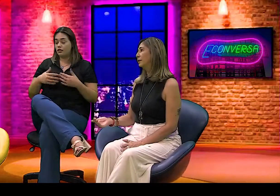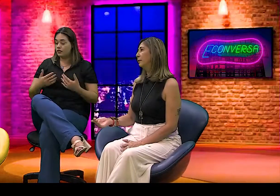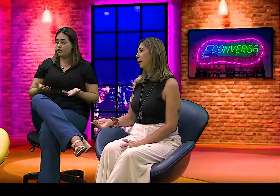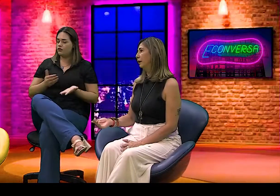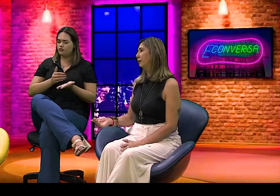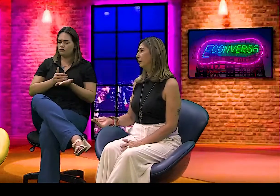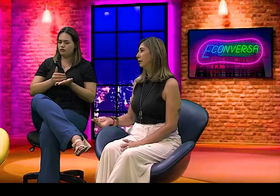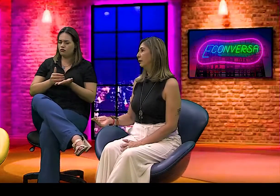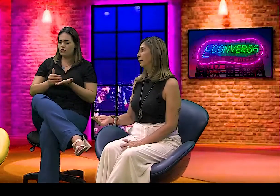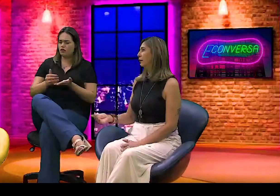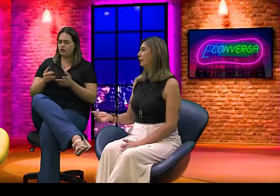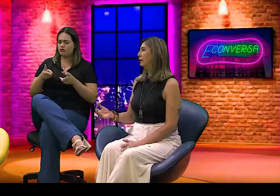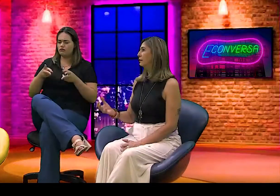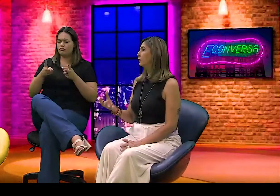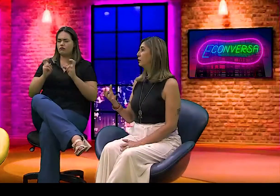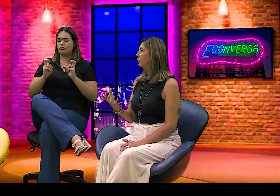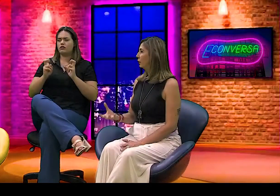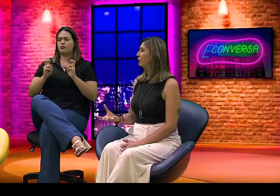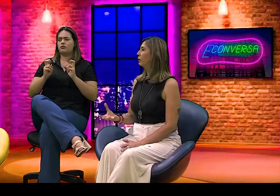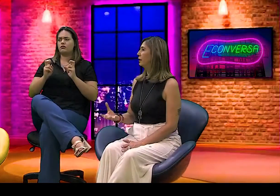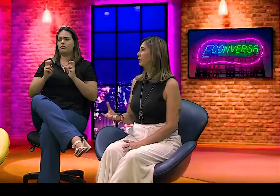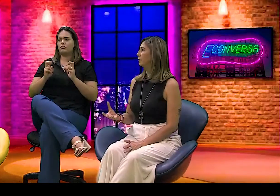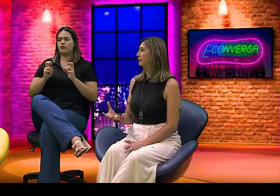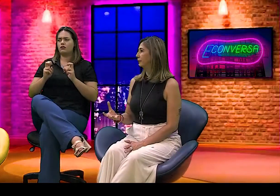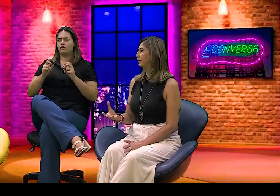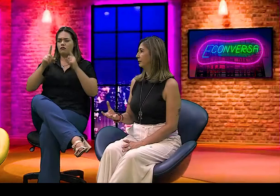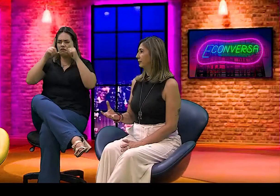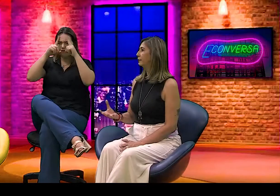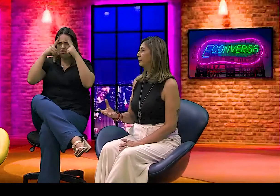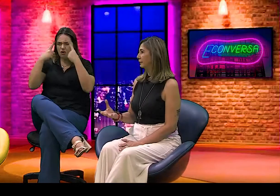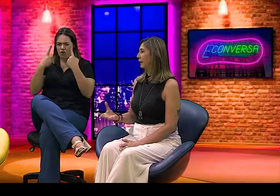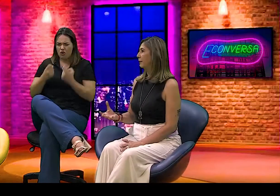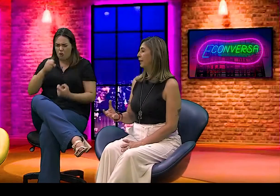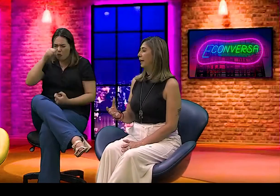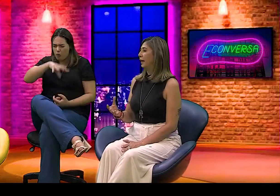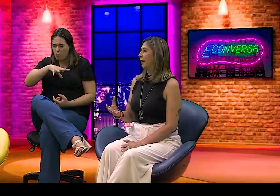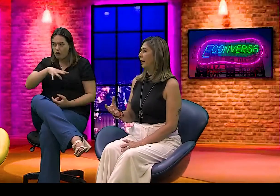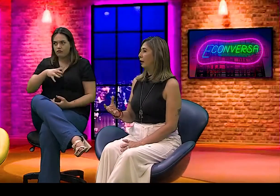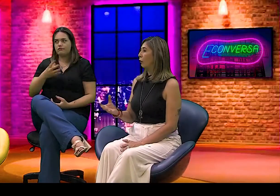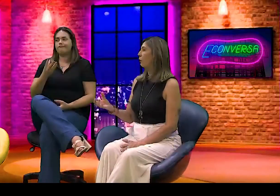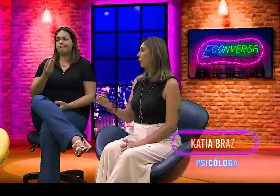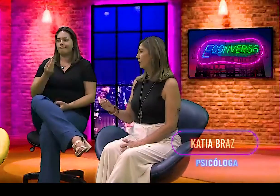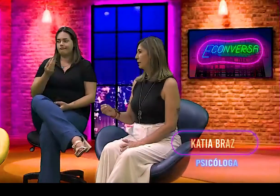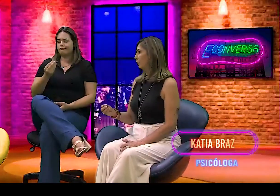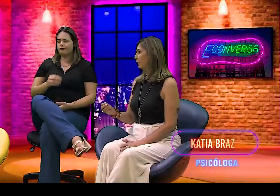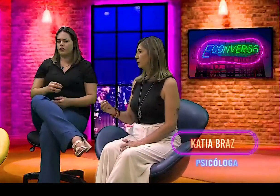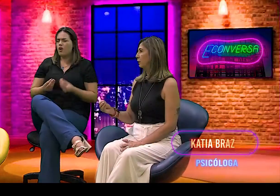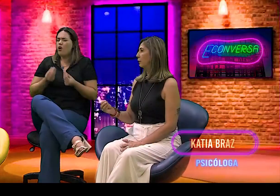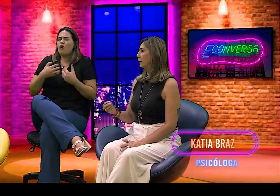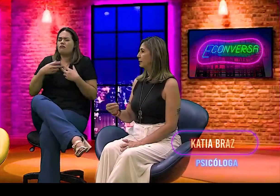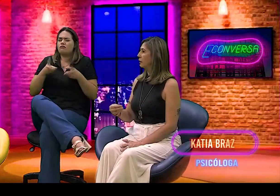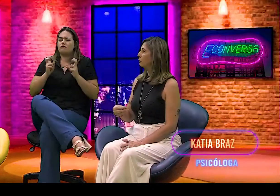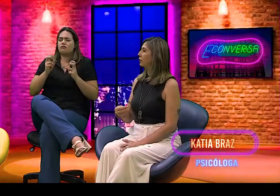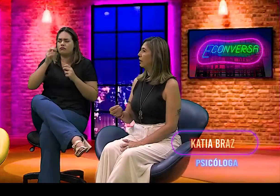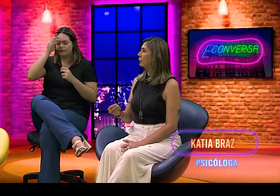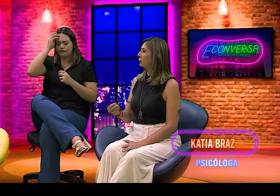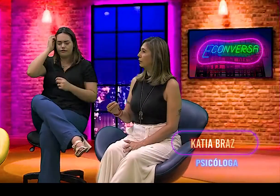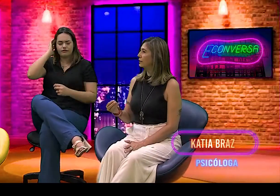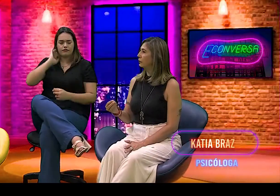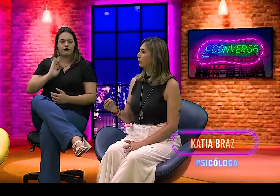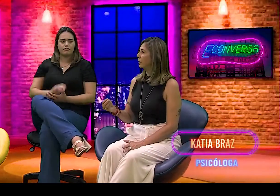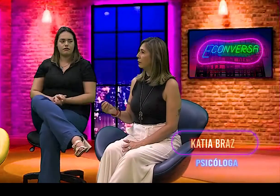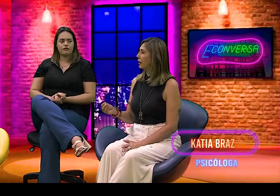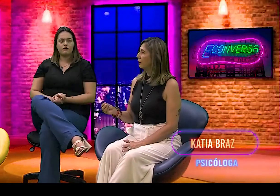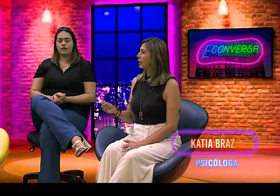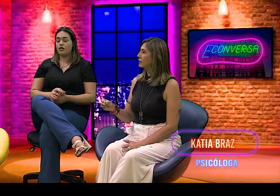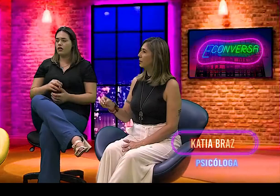começo a perceber que existe muita violência. Né? Como que eu percebo isso? Eu passei um tempo